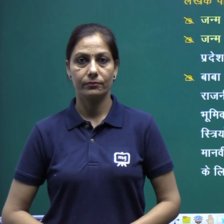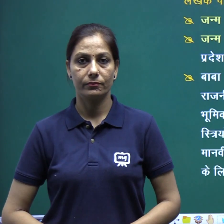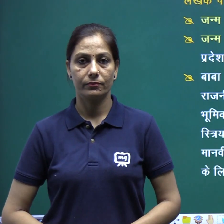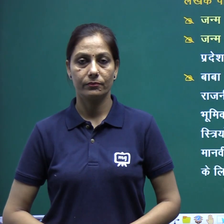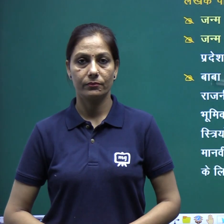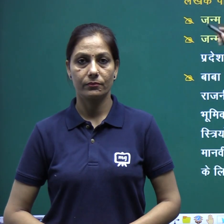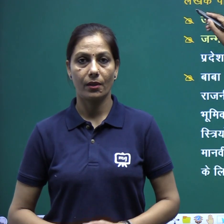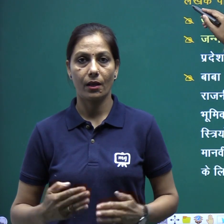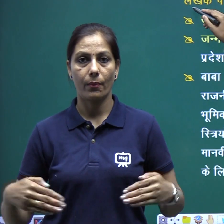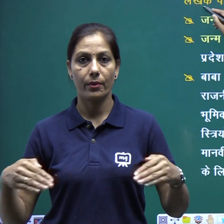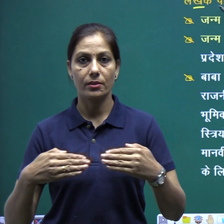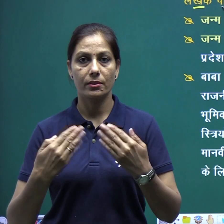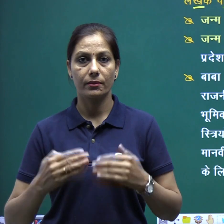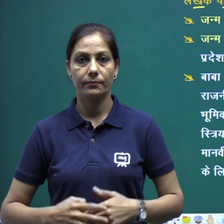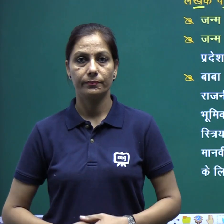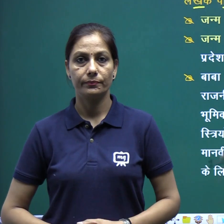इनका परिचय।